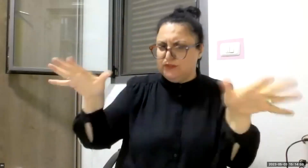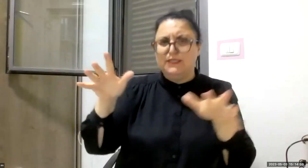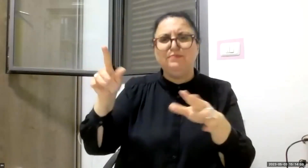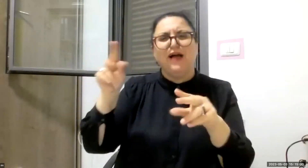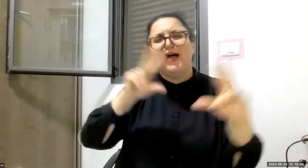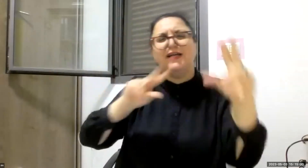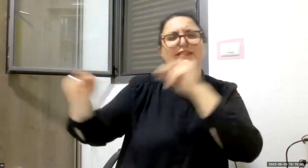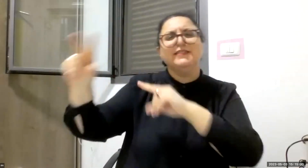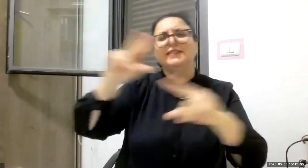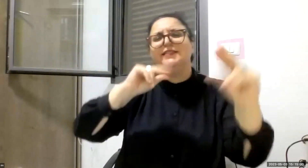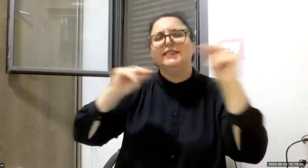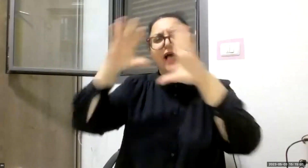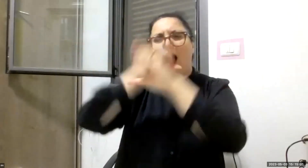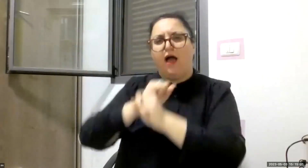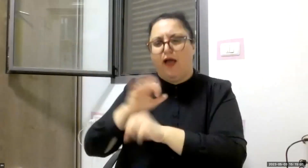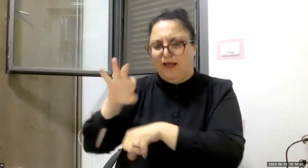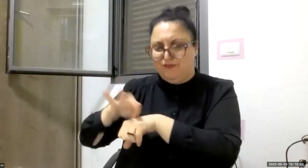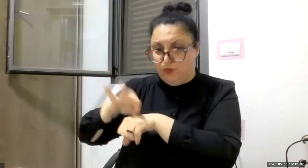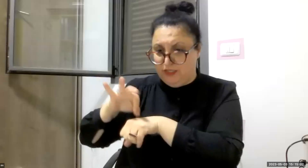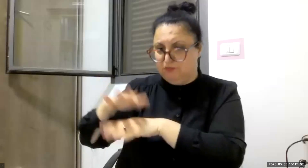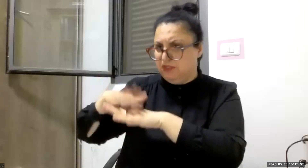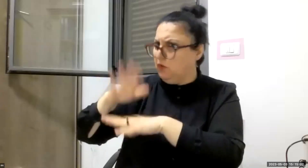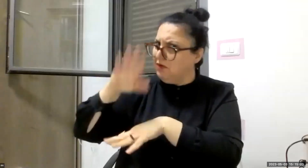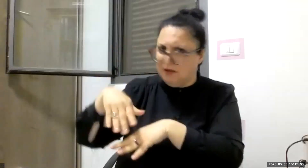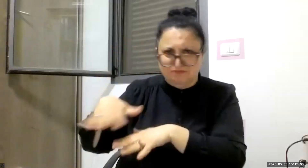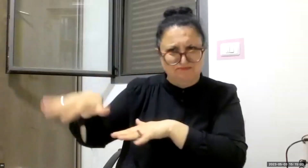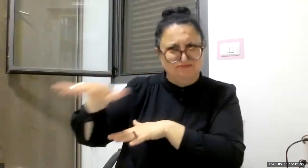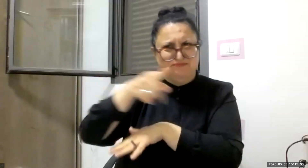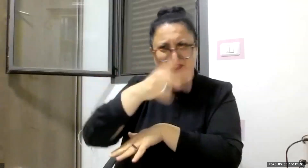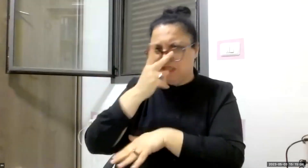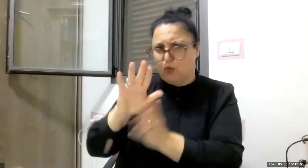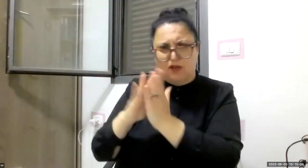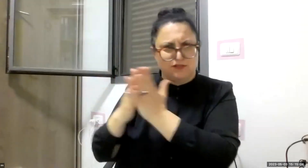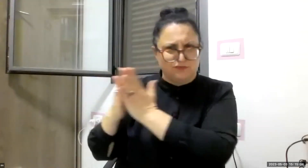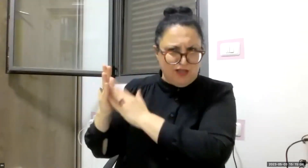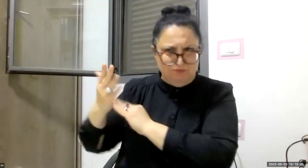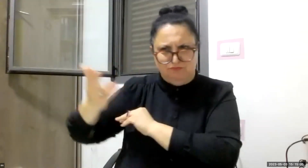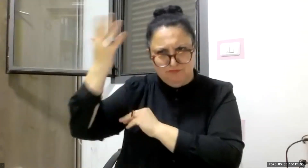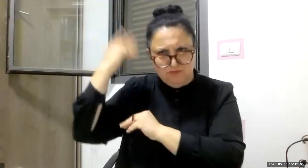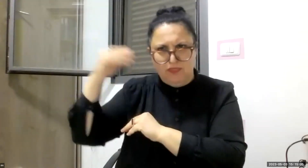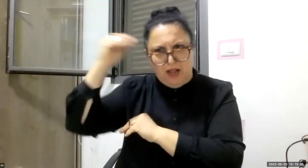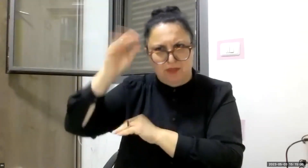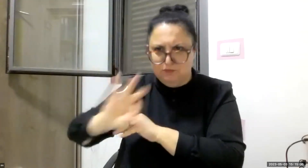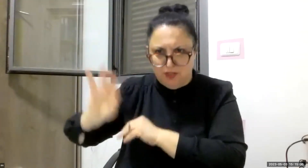הם מאוד מאוד נפוצים בשיח הרפואי, המקצועי, ואפשר לראות את זה גם